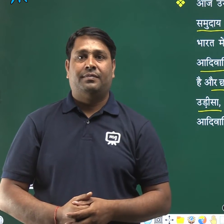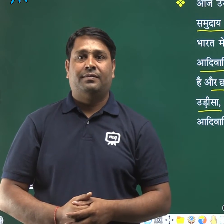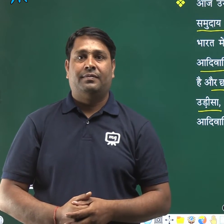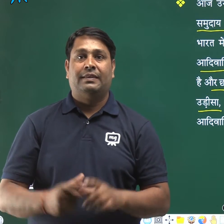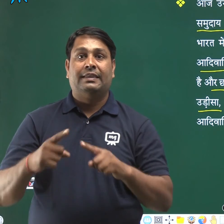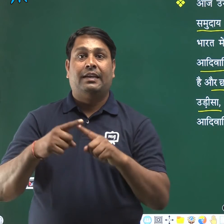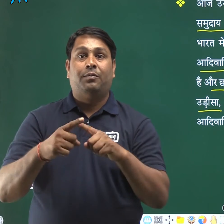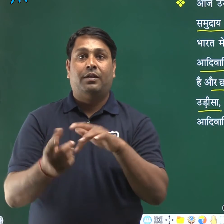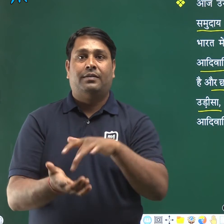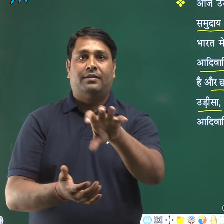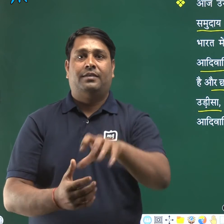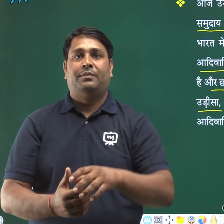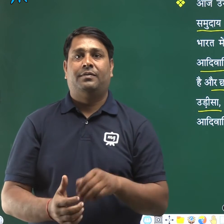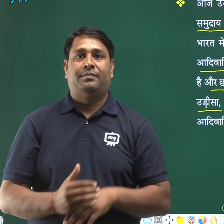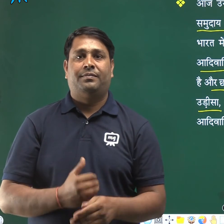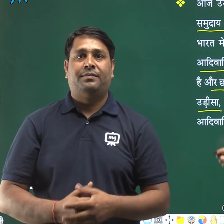त्रिपुरा में